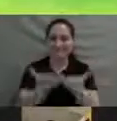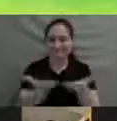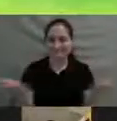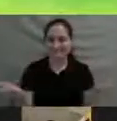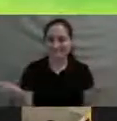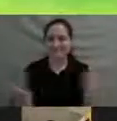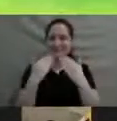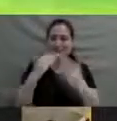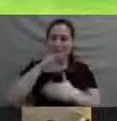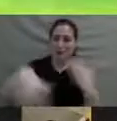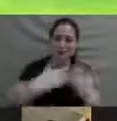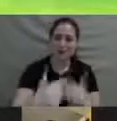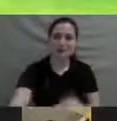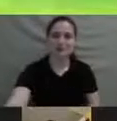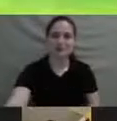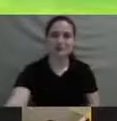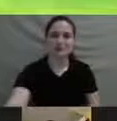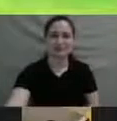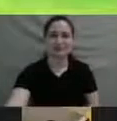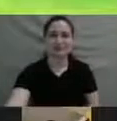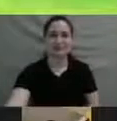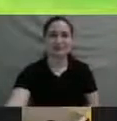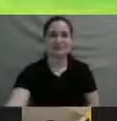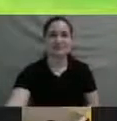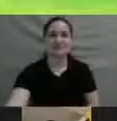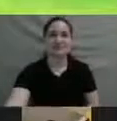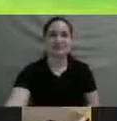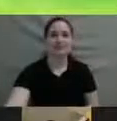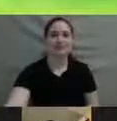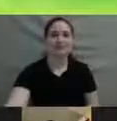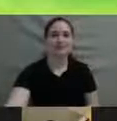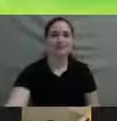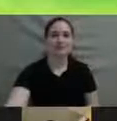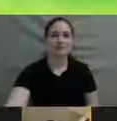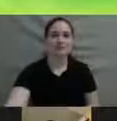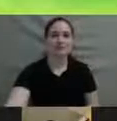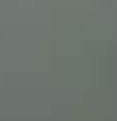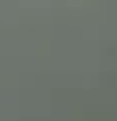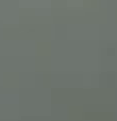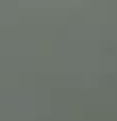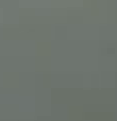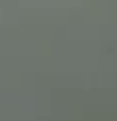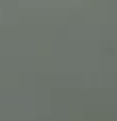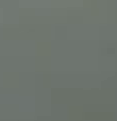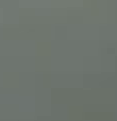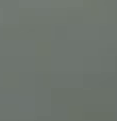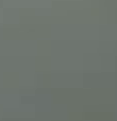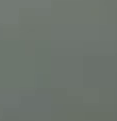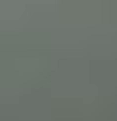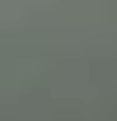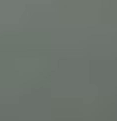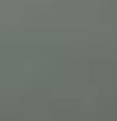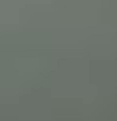Gracias a todos. Espero que nos den seguimiento. Síganos dando seguimiento, síganos en las redes, de modo